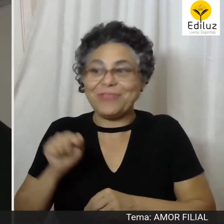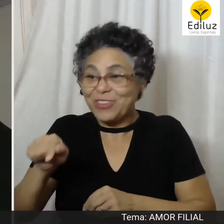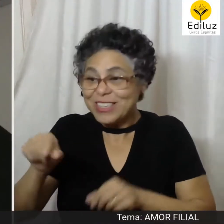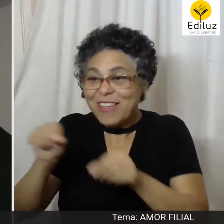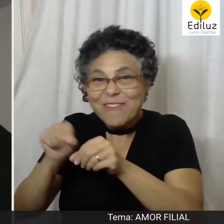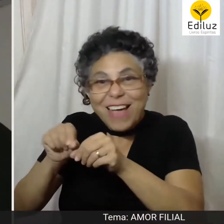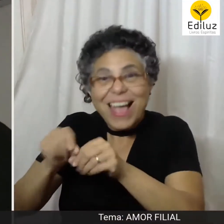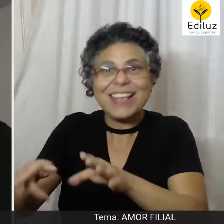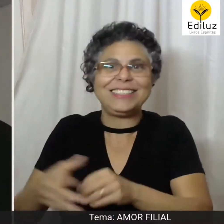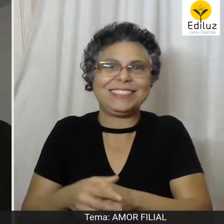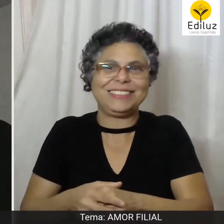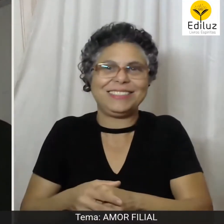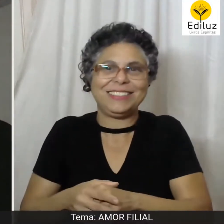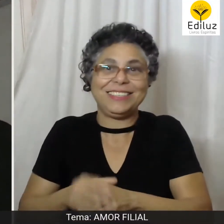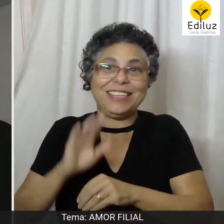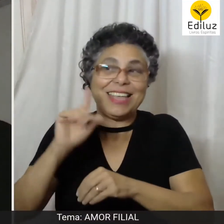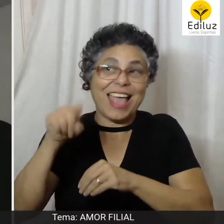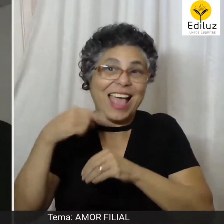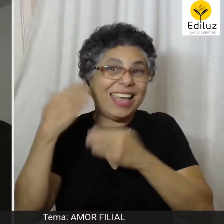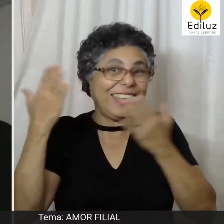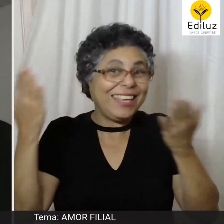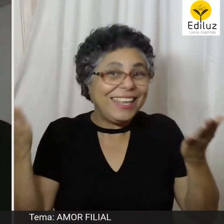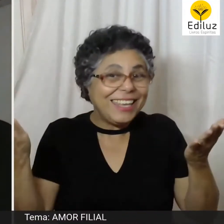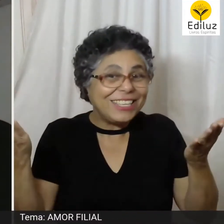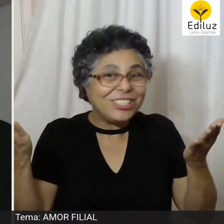Aí entramos no outro elemento da